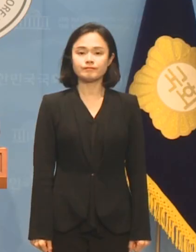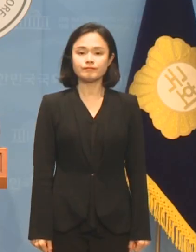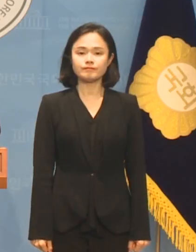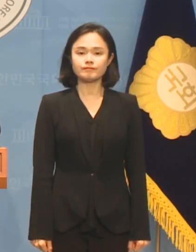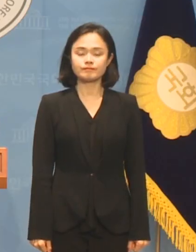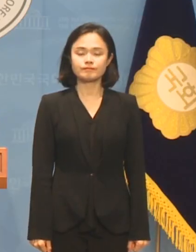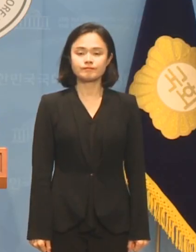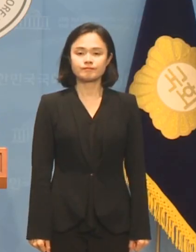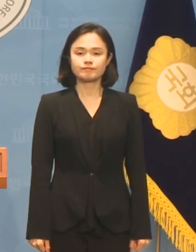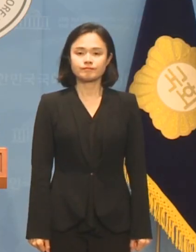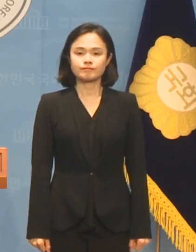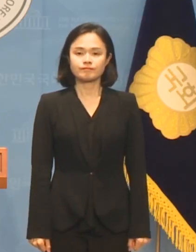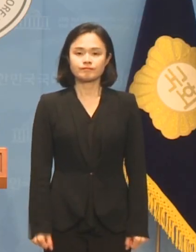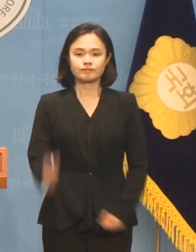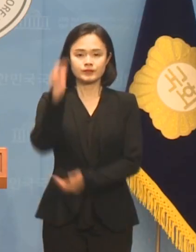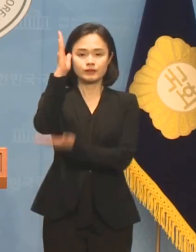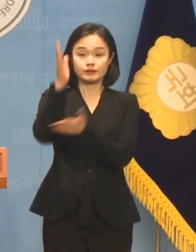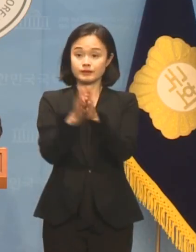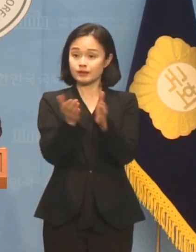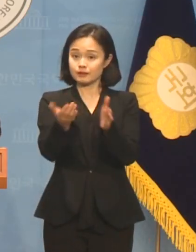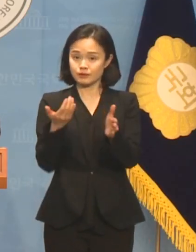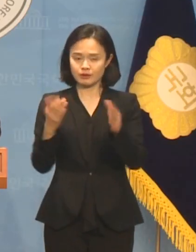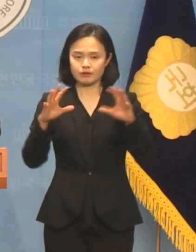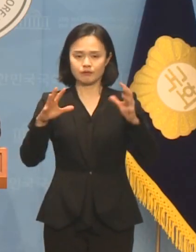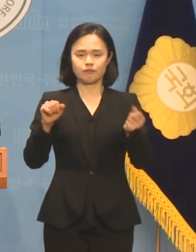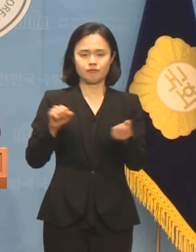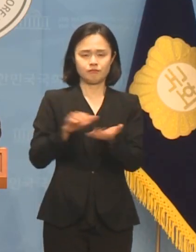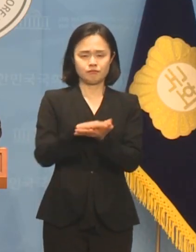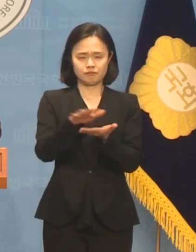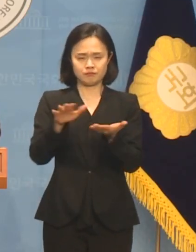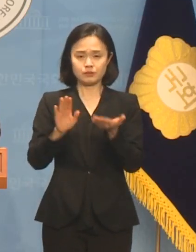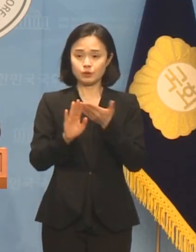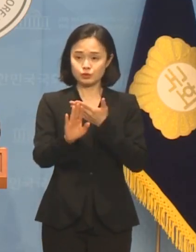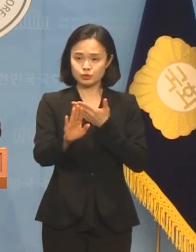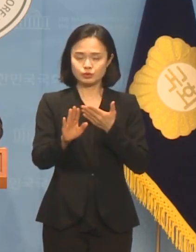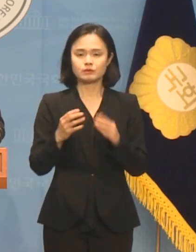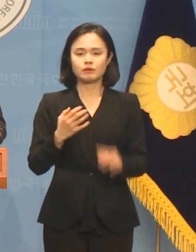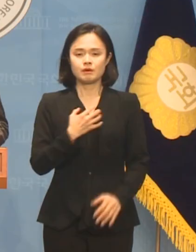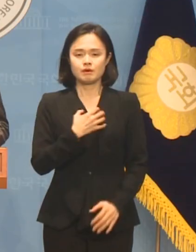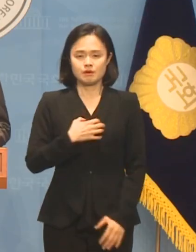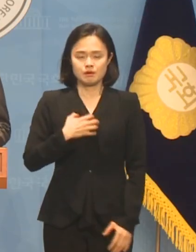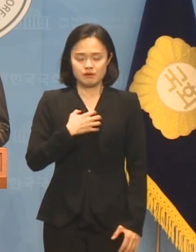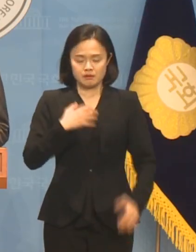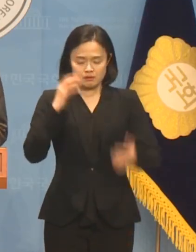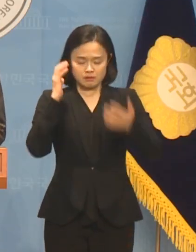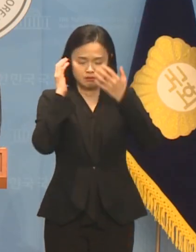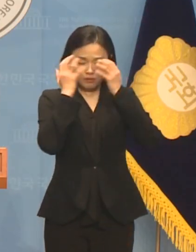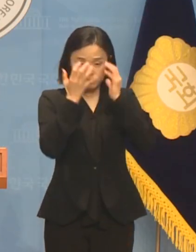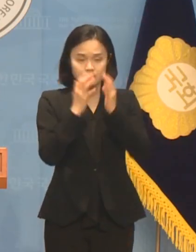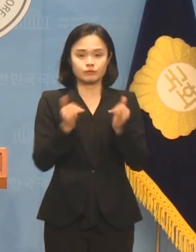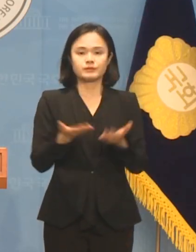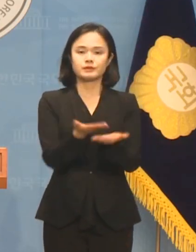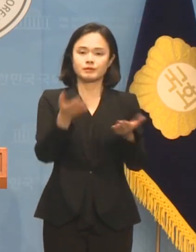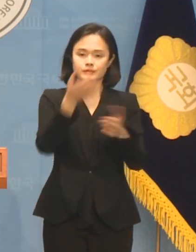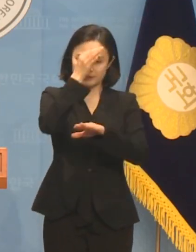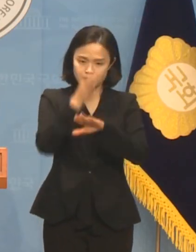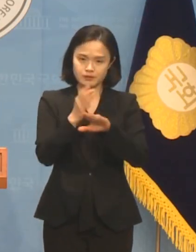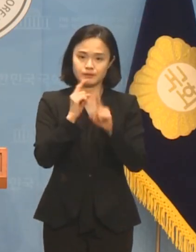이후 혼란과 불편을 겪고 계신 국민들께 사과의 말씀을 올립니다. 금일 브리핑을